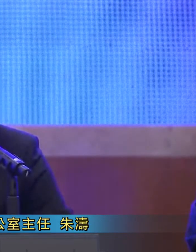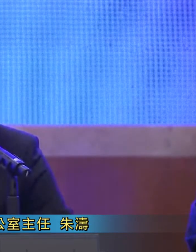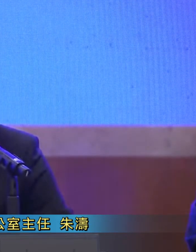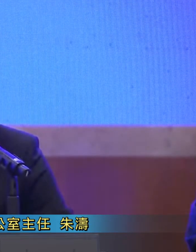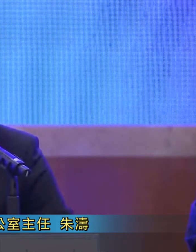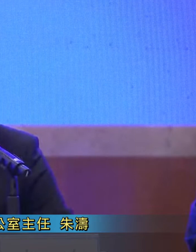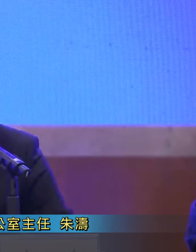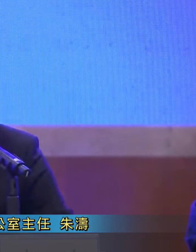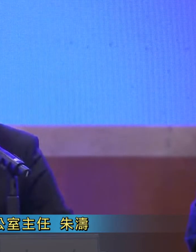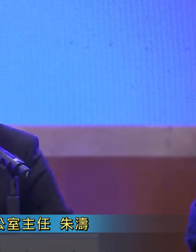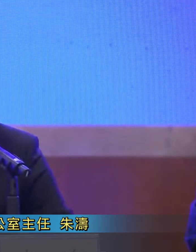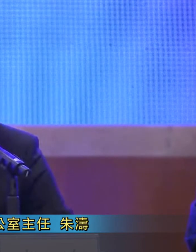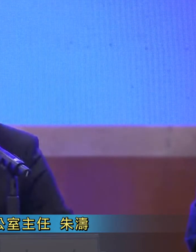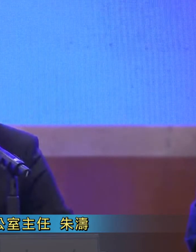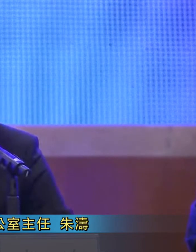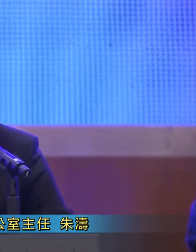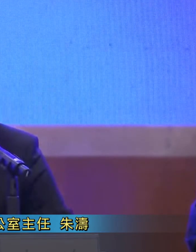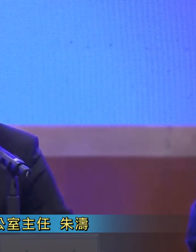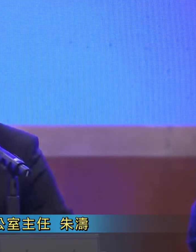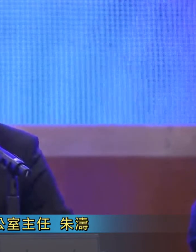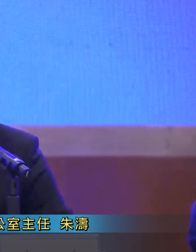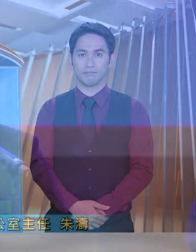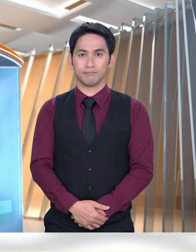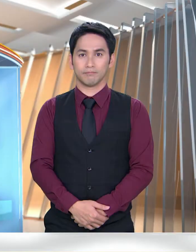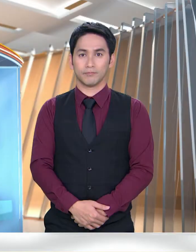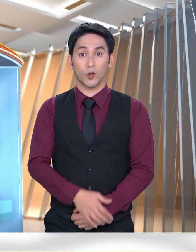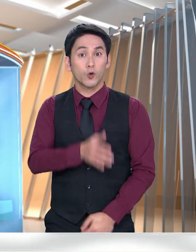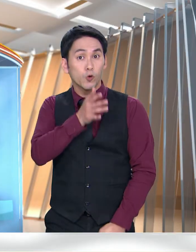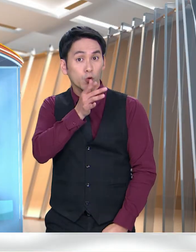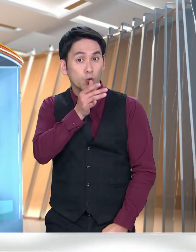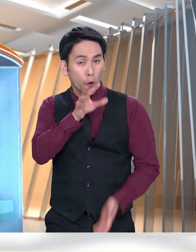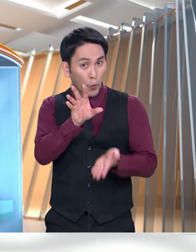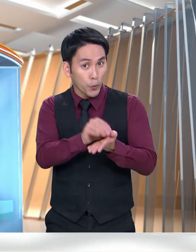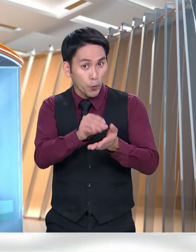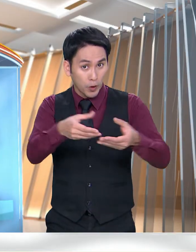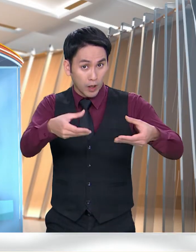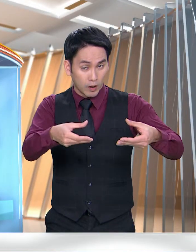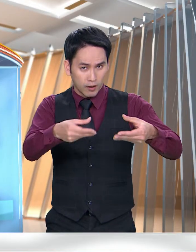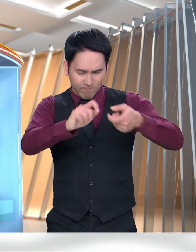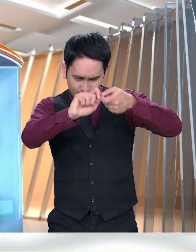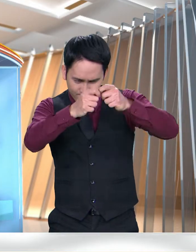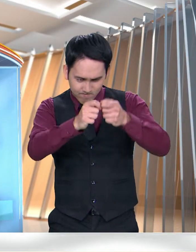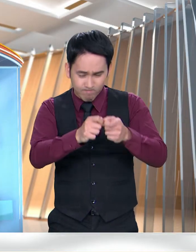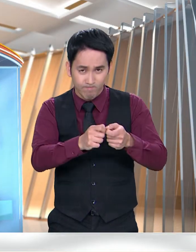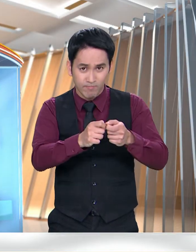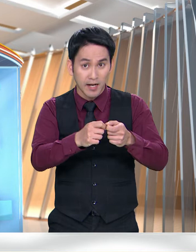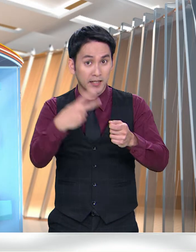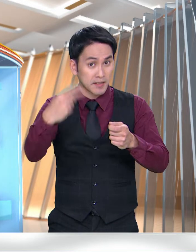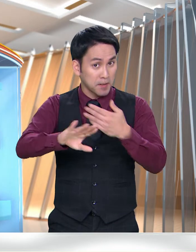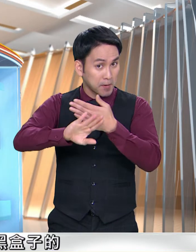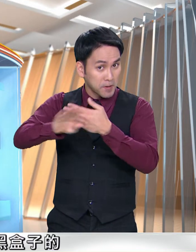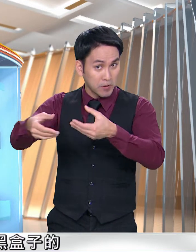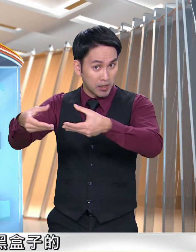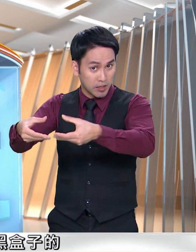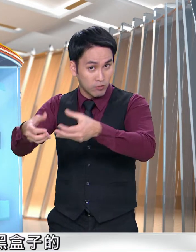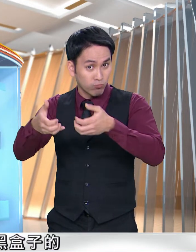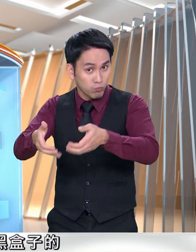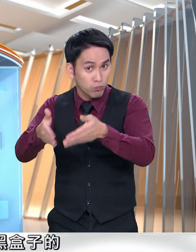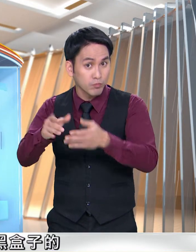舱语音记录器，也就是 CVR。 而除了解读语音记录器，调查人员将继续搜寻